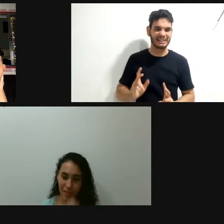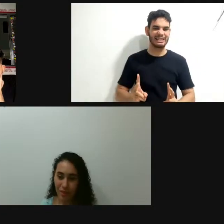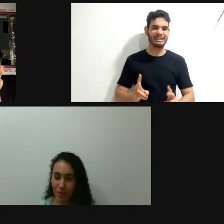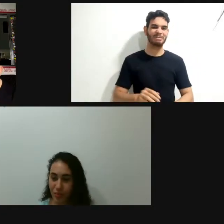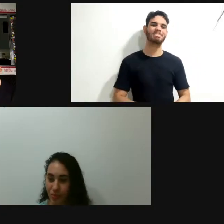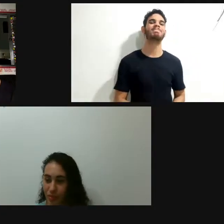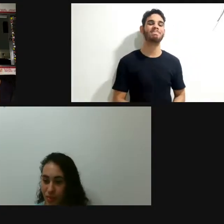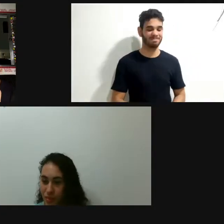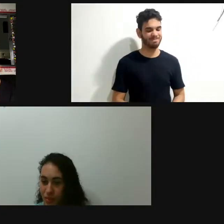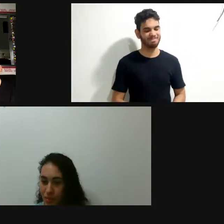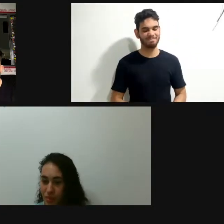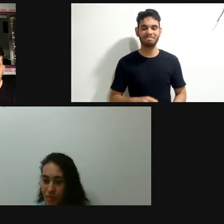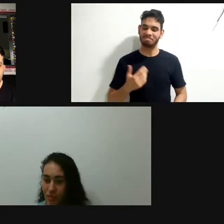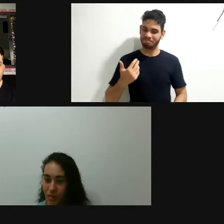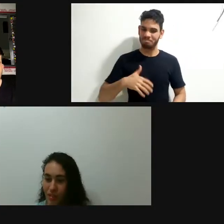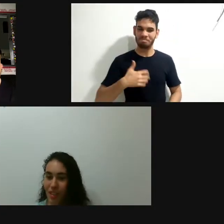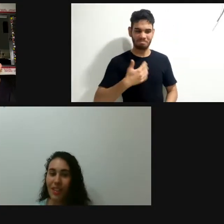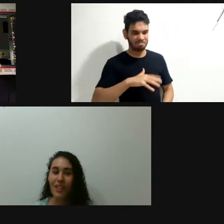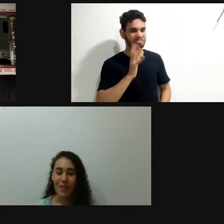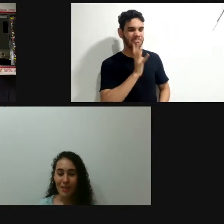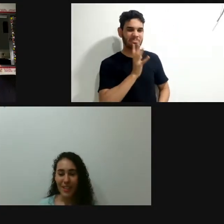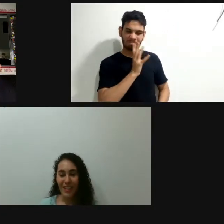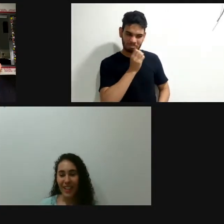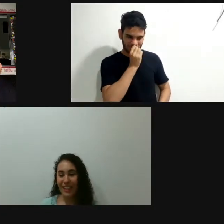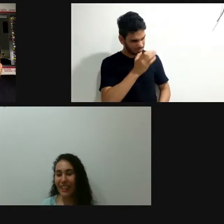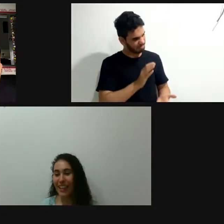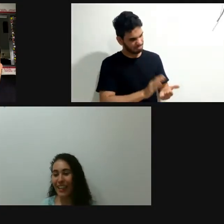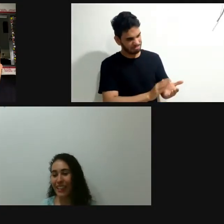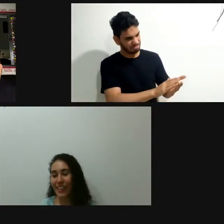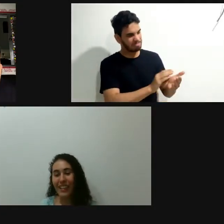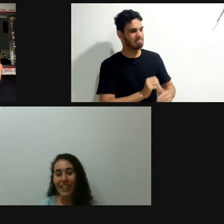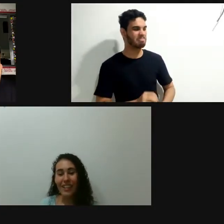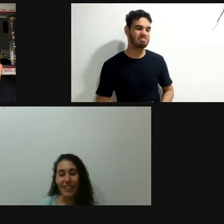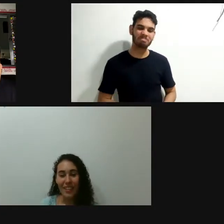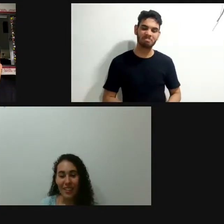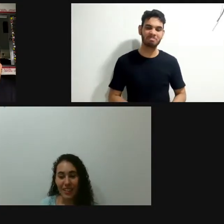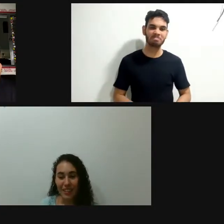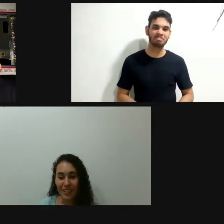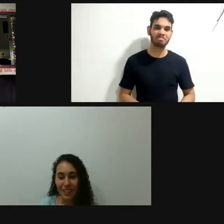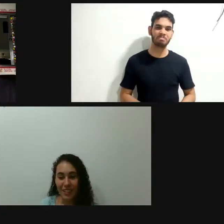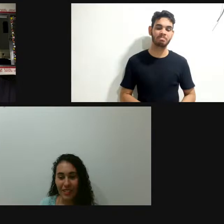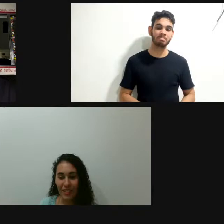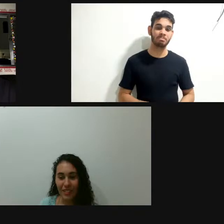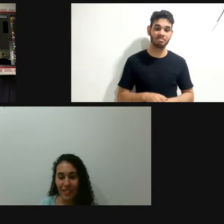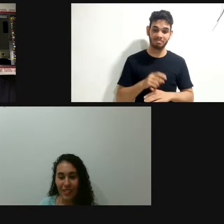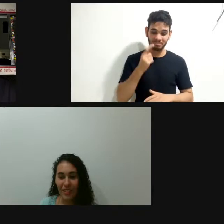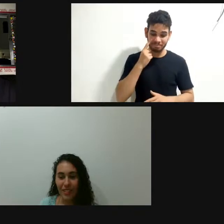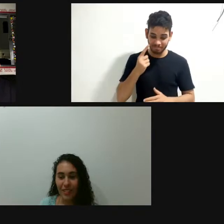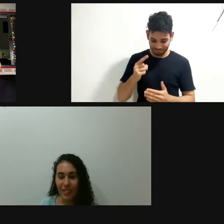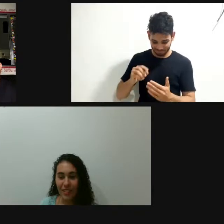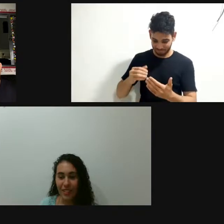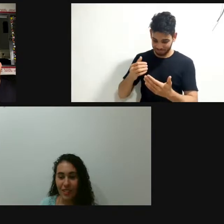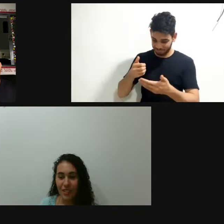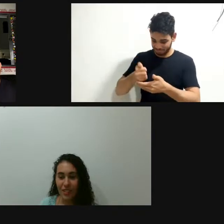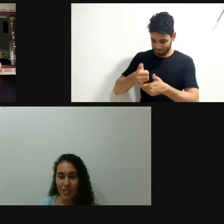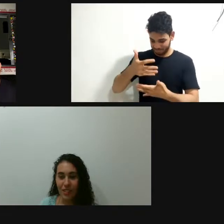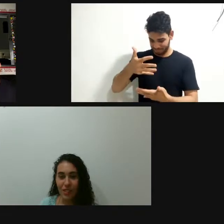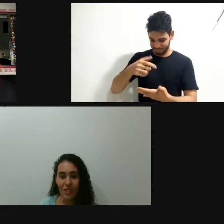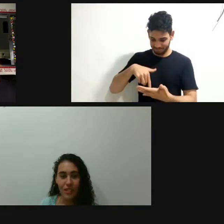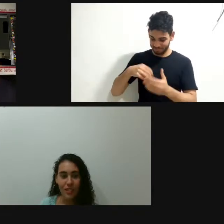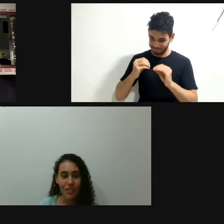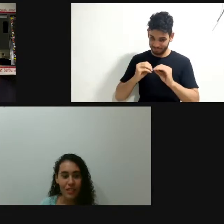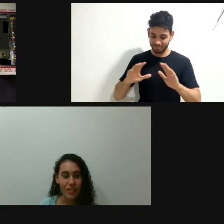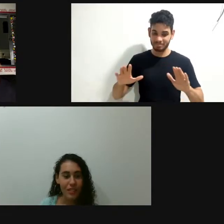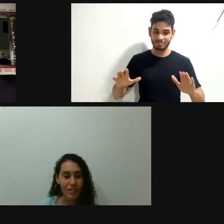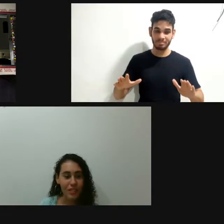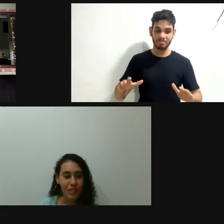Caramba, que da hora, hein? Parabéns. Ó, Obrigada. tem aqui uma declaração de amor aqui. O Geek Pirituba, além disso, ele